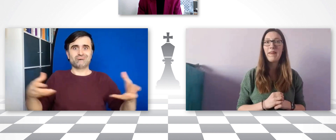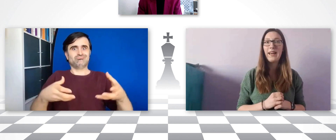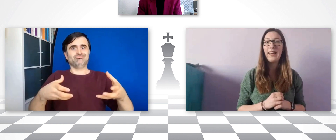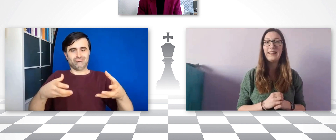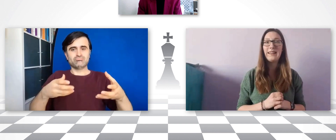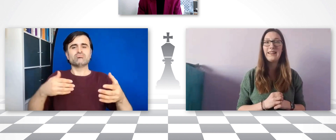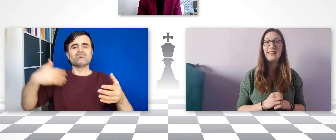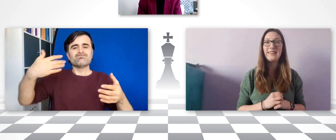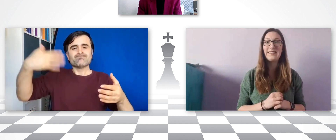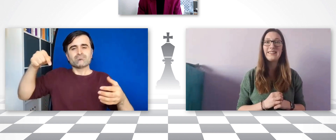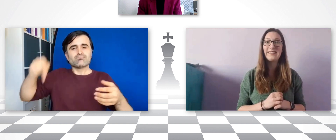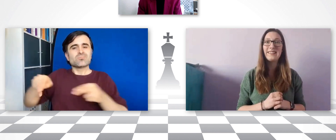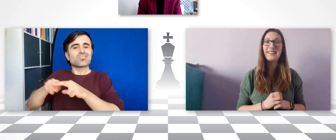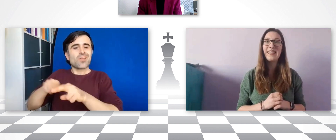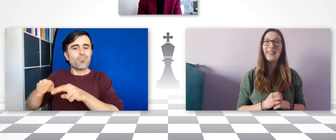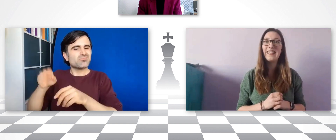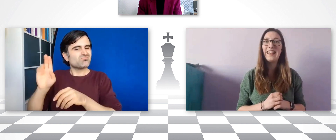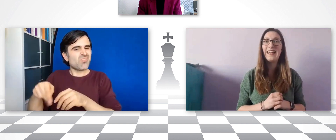En